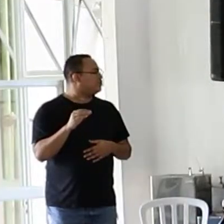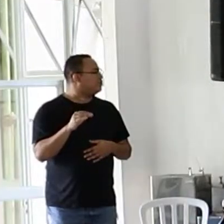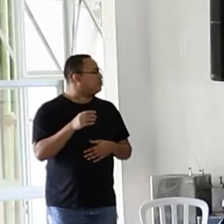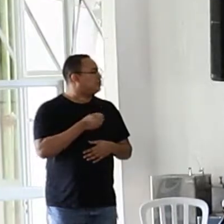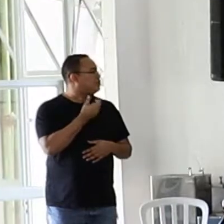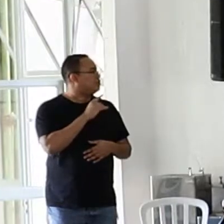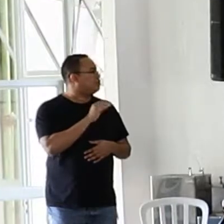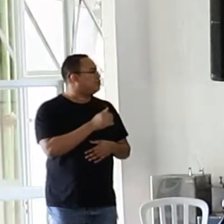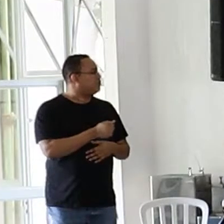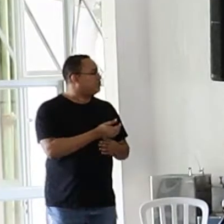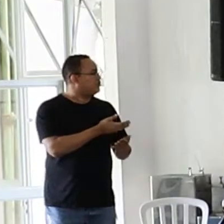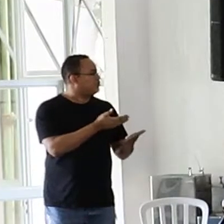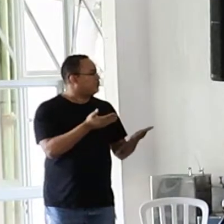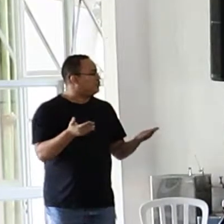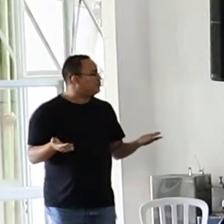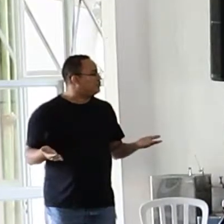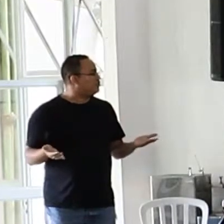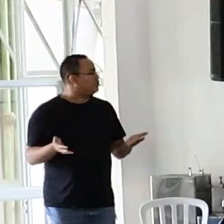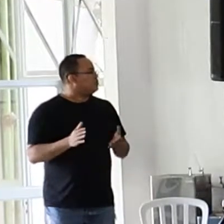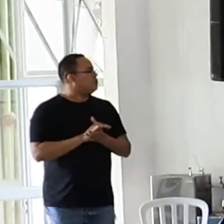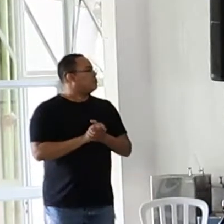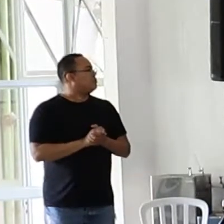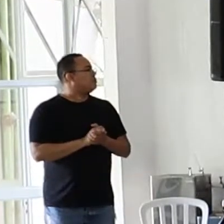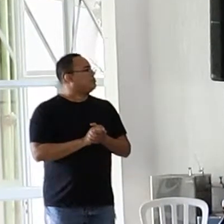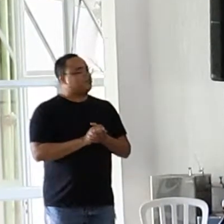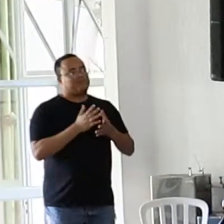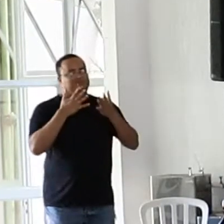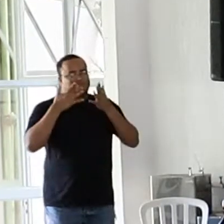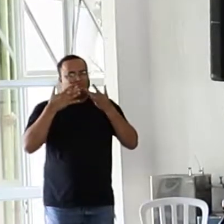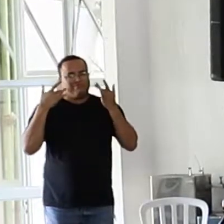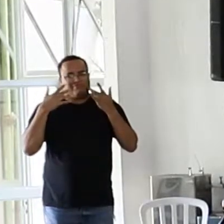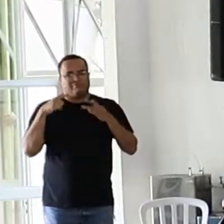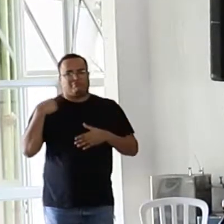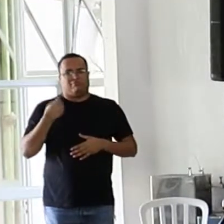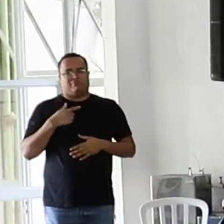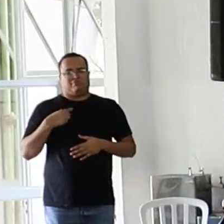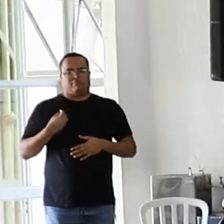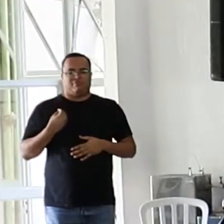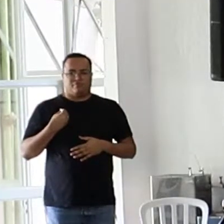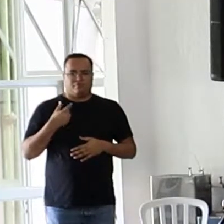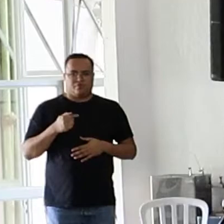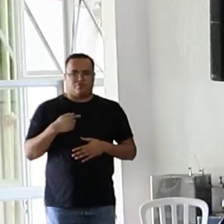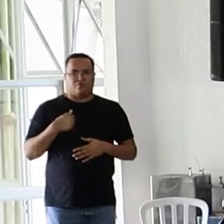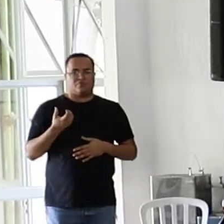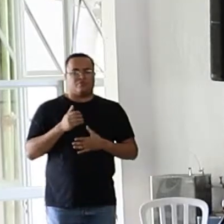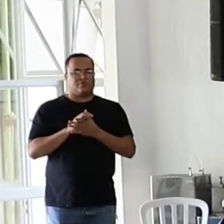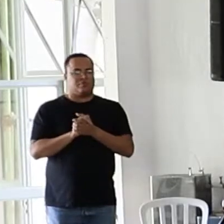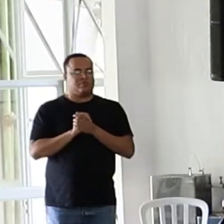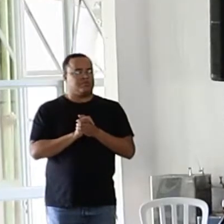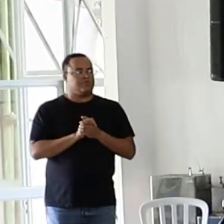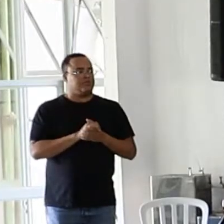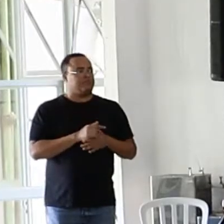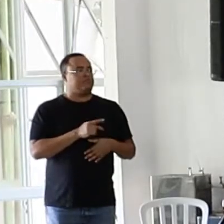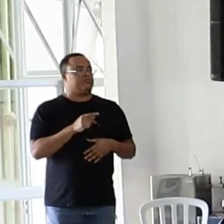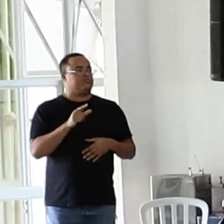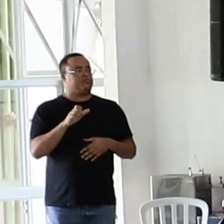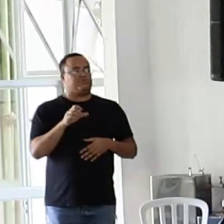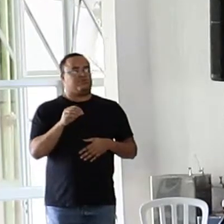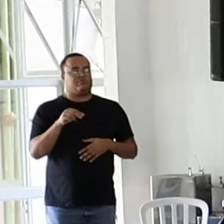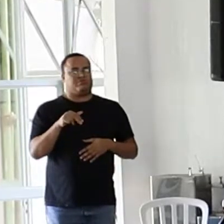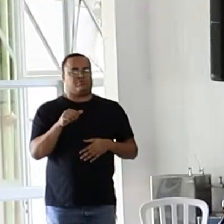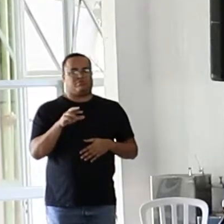Olá bom dia a todas EA todos é aquela igreja está aqui hoje era só dá ele Presidente Leonardo